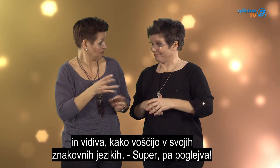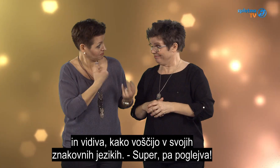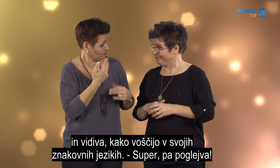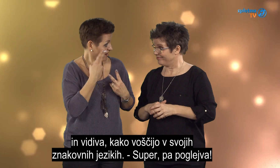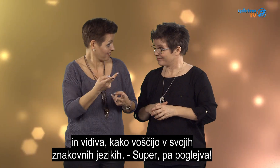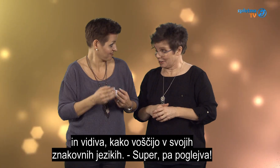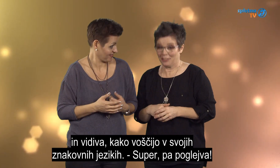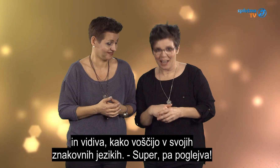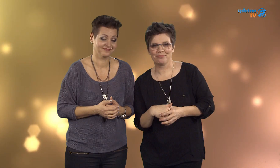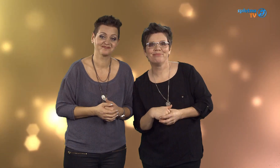Super, pa poglejva.